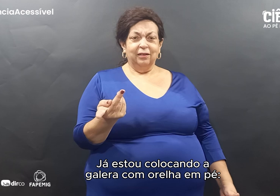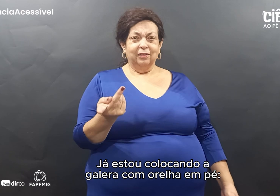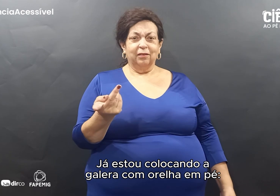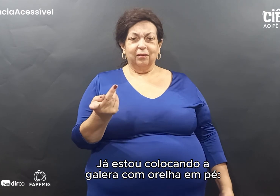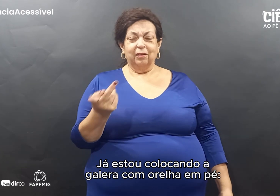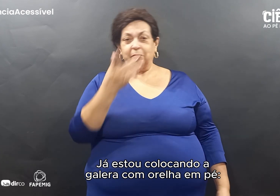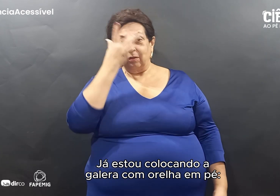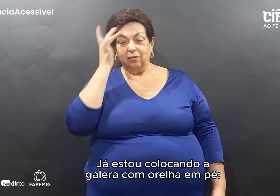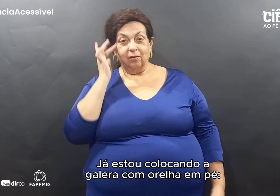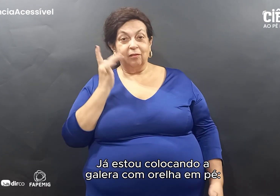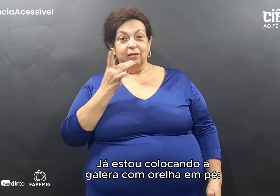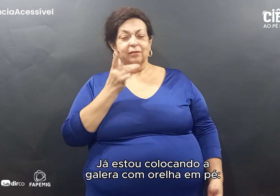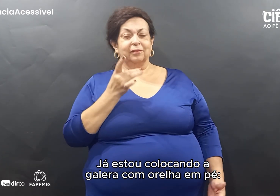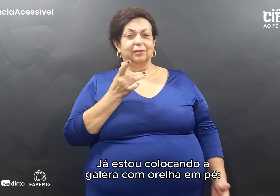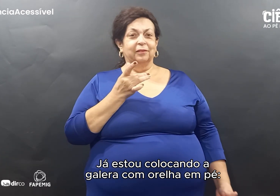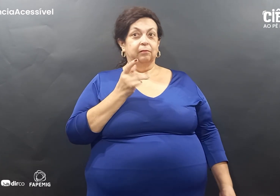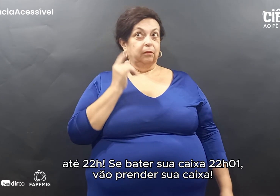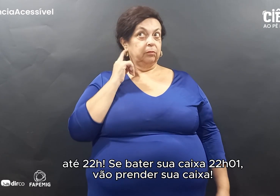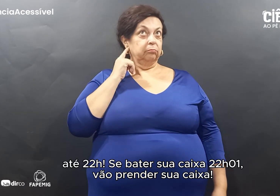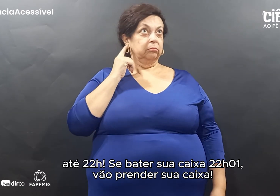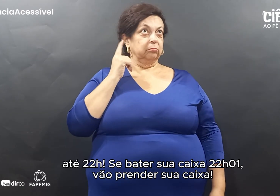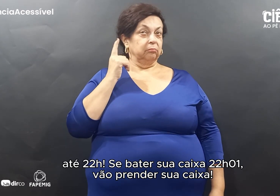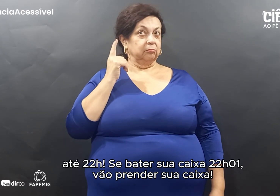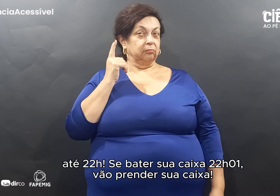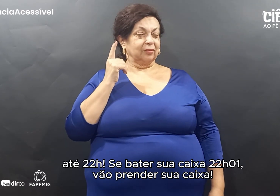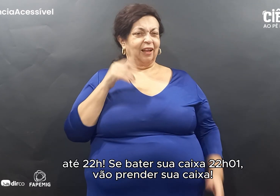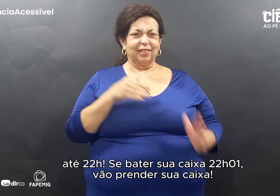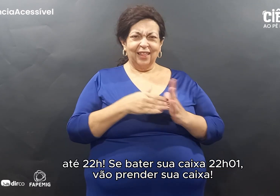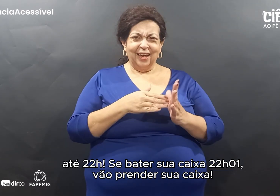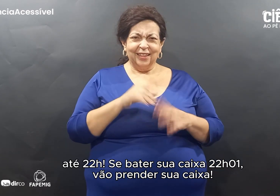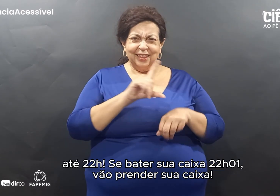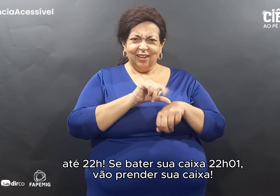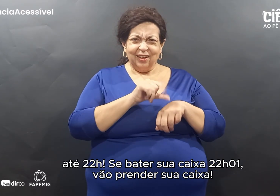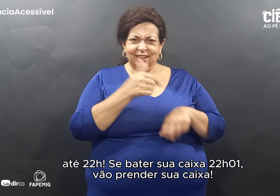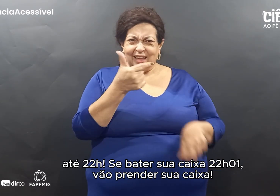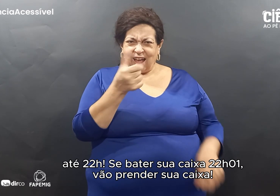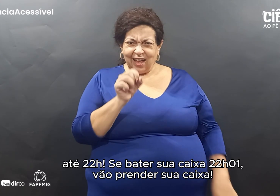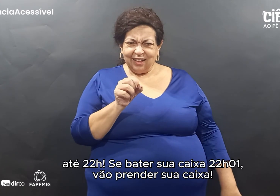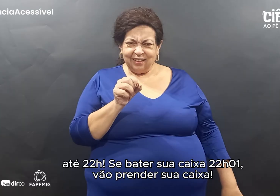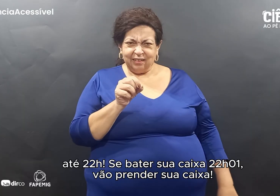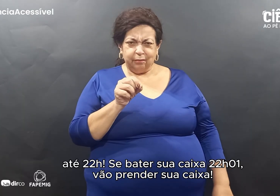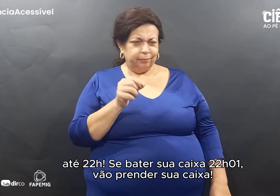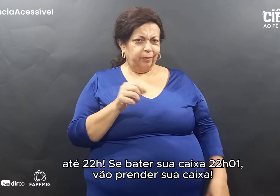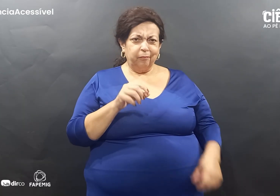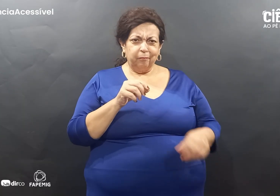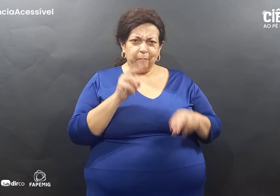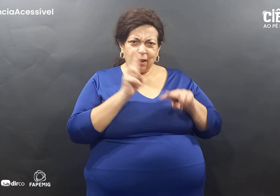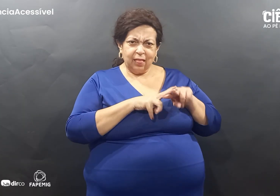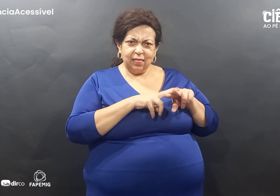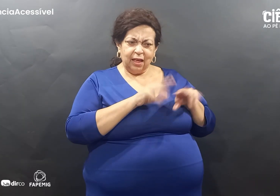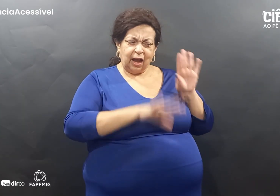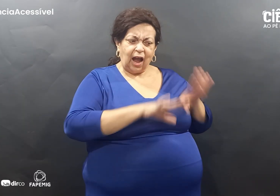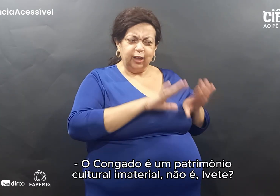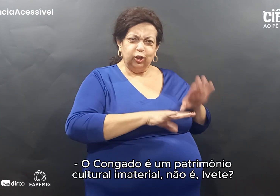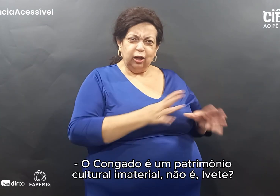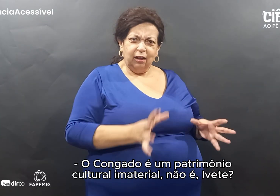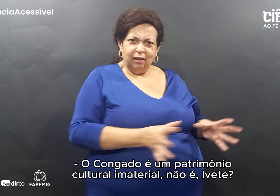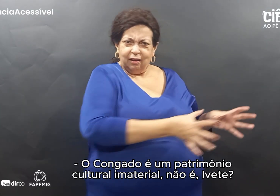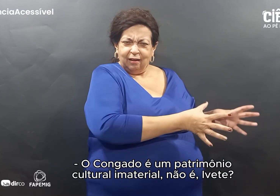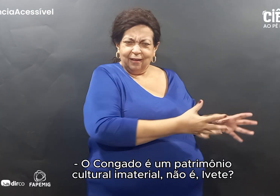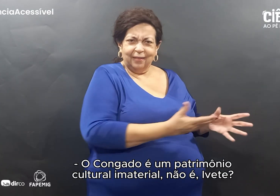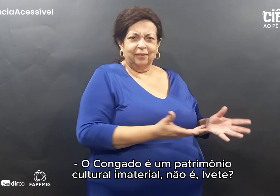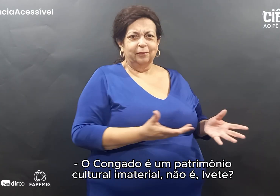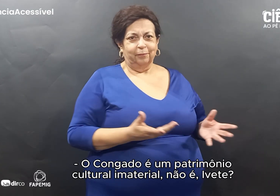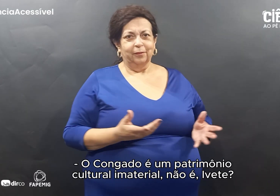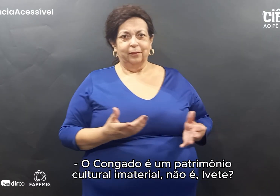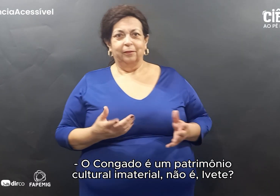Já tô colocando a galera, ó, com a orelha em pé. Até 22 horas. Se bater sua caixa 22h, vão prender sua caixa. O Congado